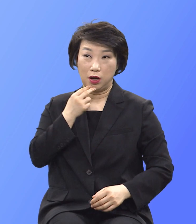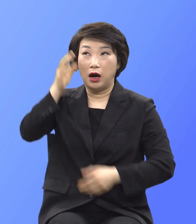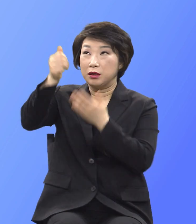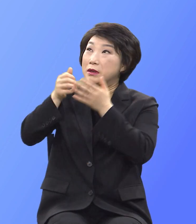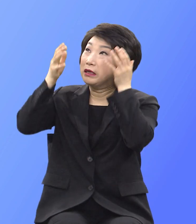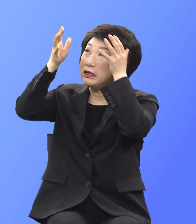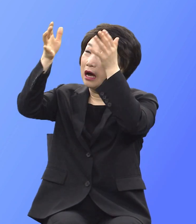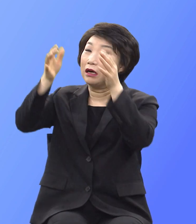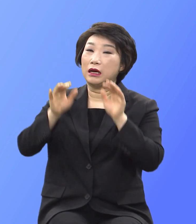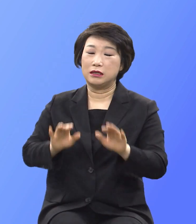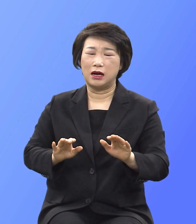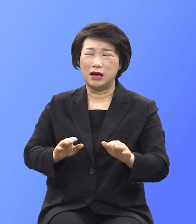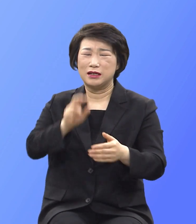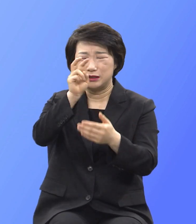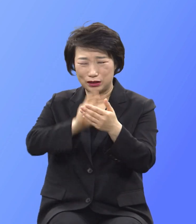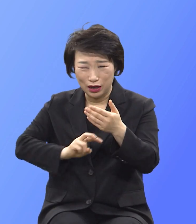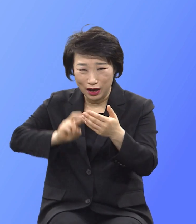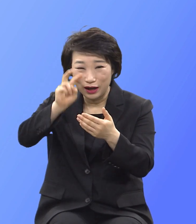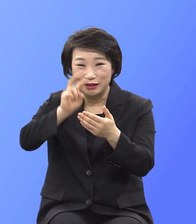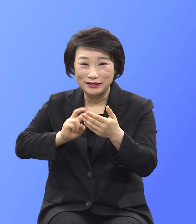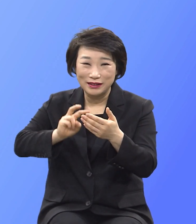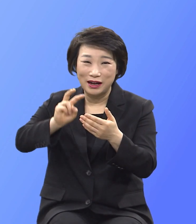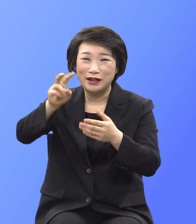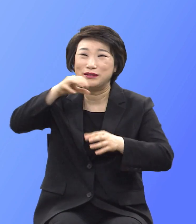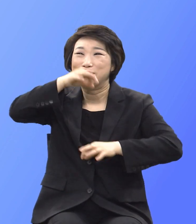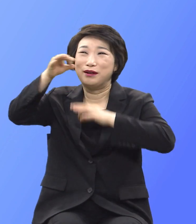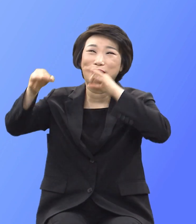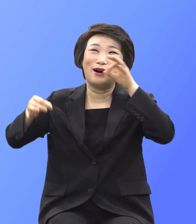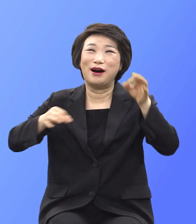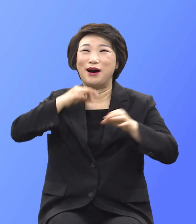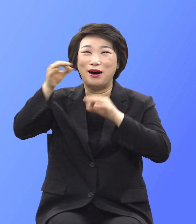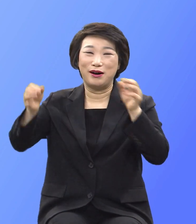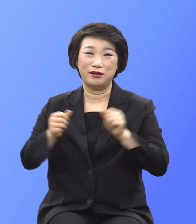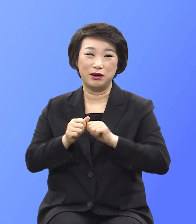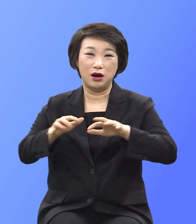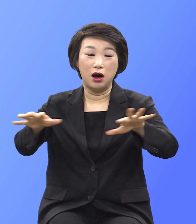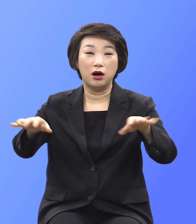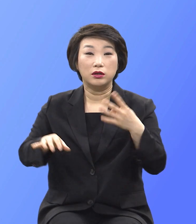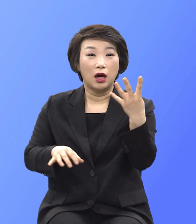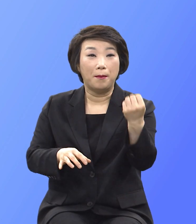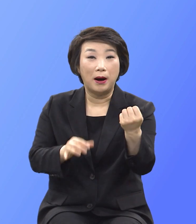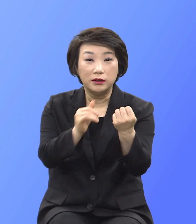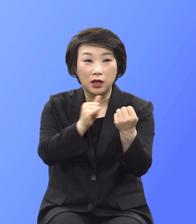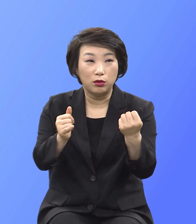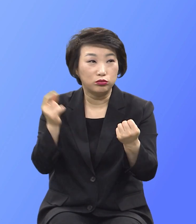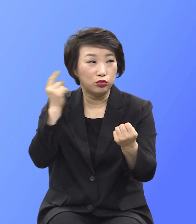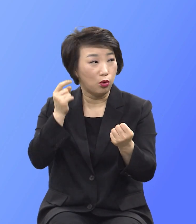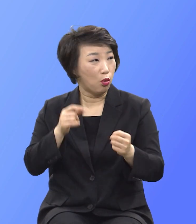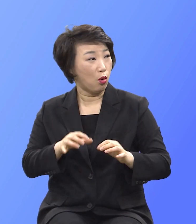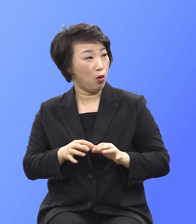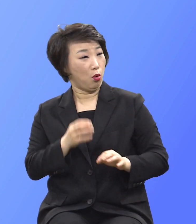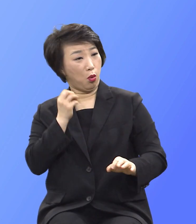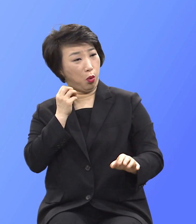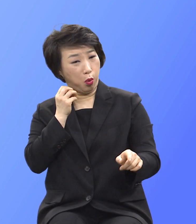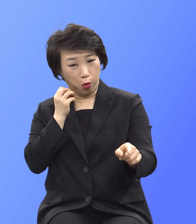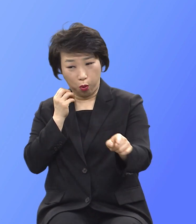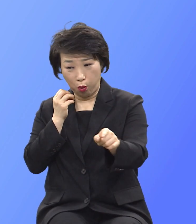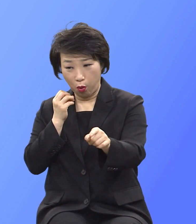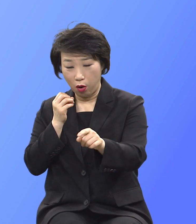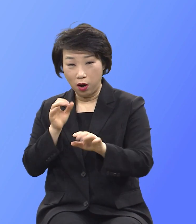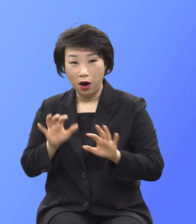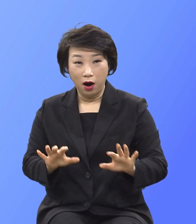하나님을 향한 그 아름다운 찬양의 소리가 4만 명의 귀를 뒤엎습니다. 예,